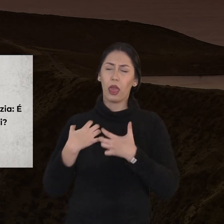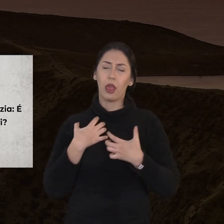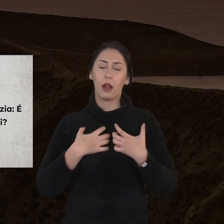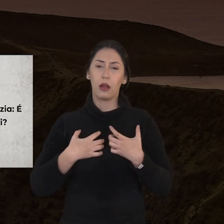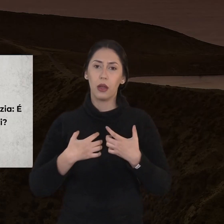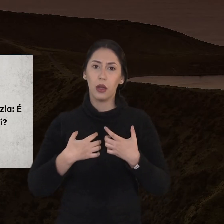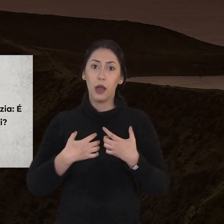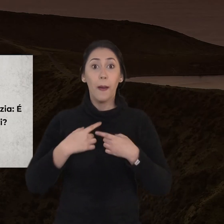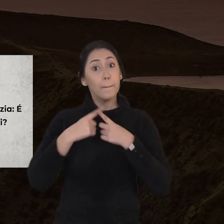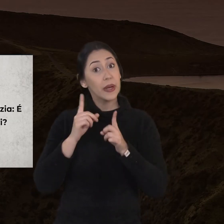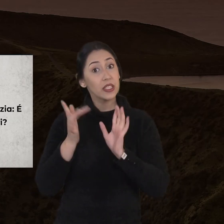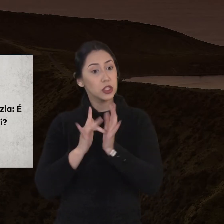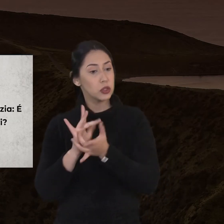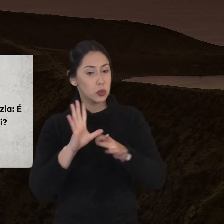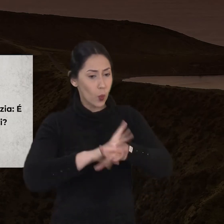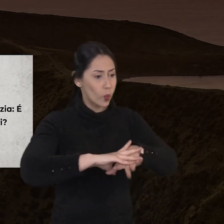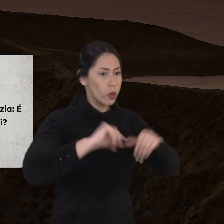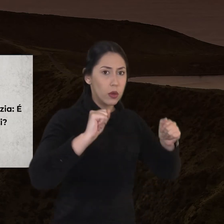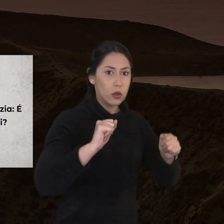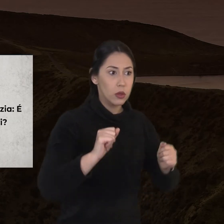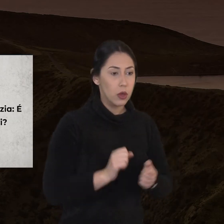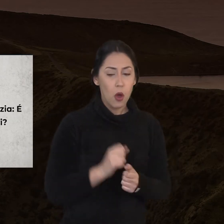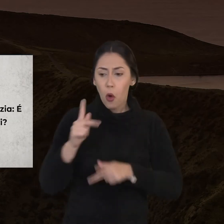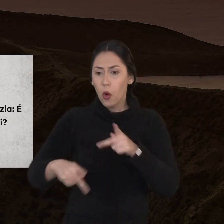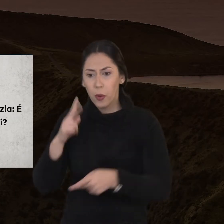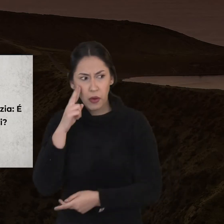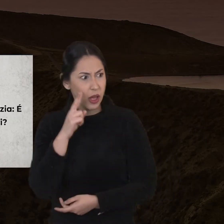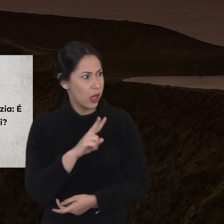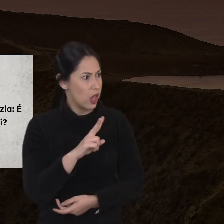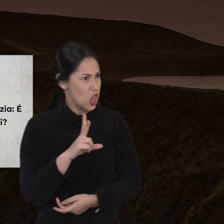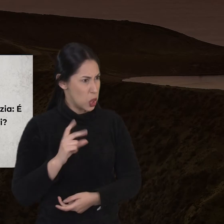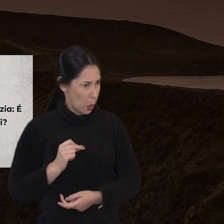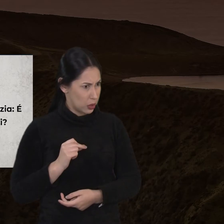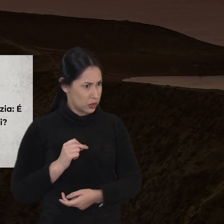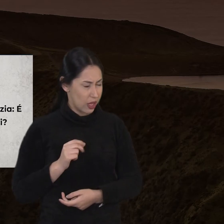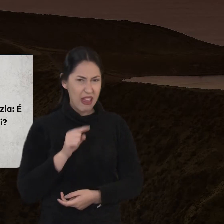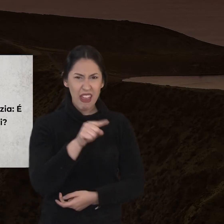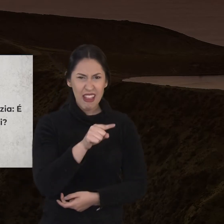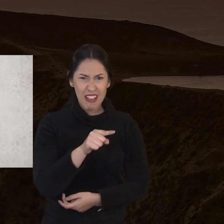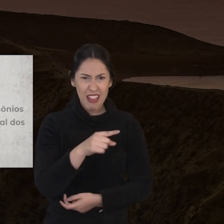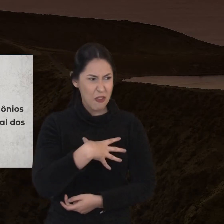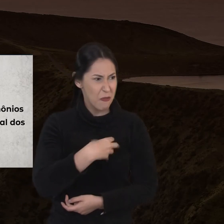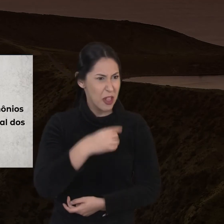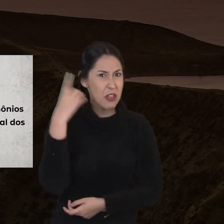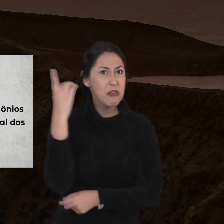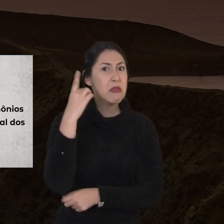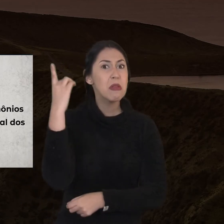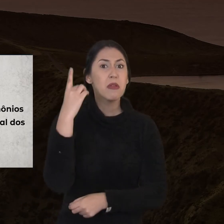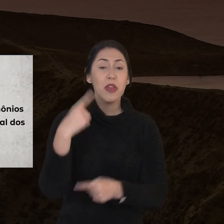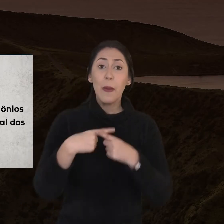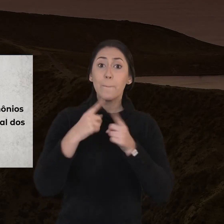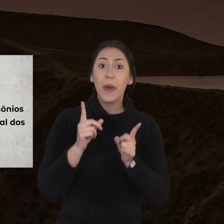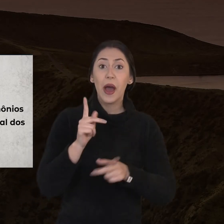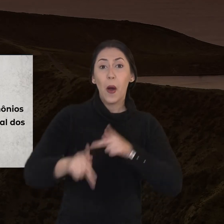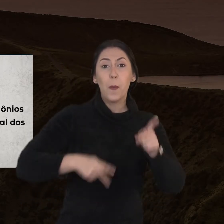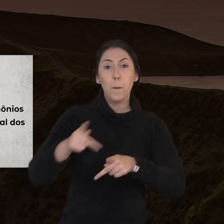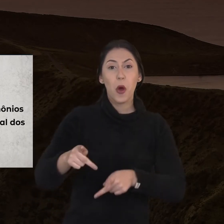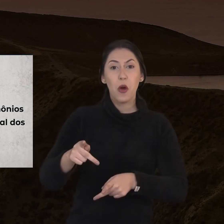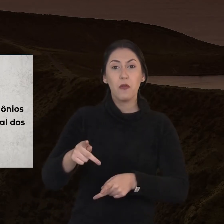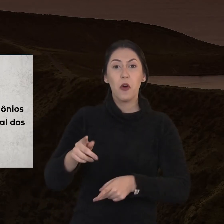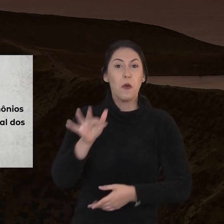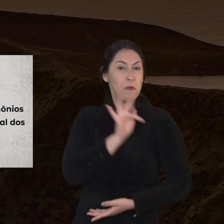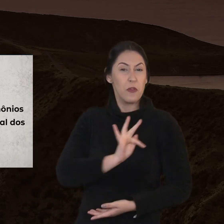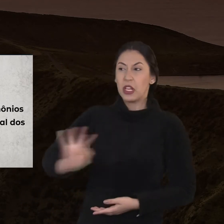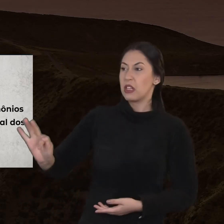multidão se admirava e dizia é este porventura o filho de davi mas os fariseus ouvindo isto murmuravam